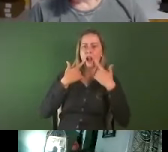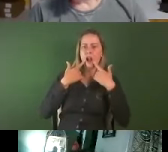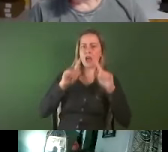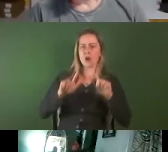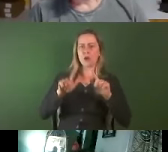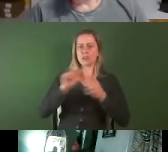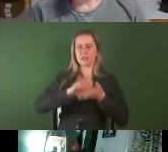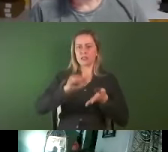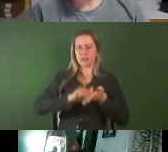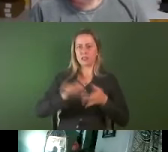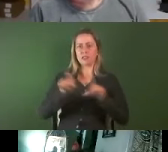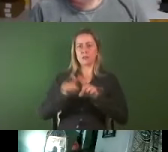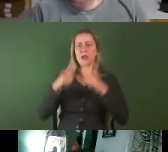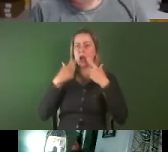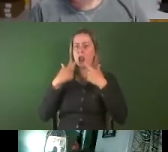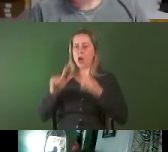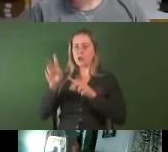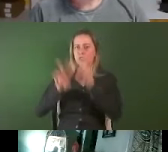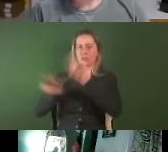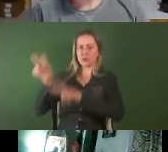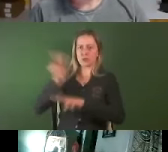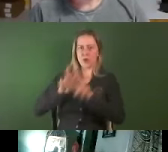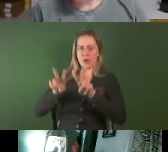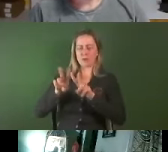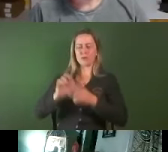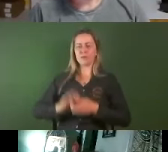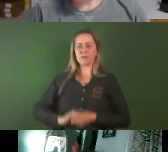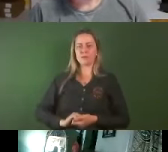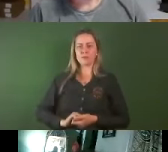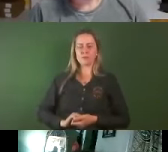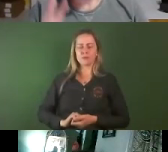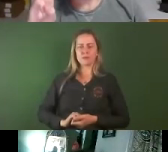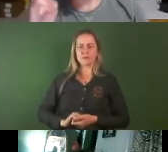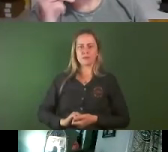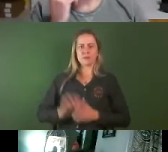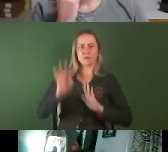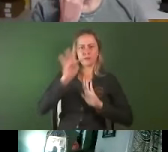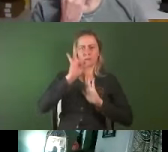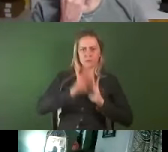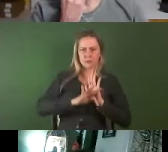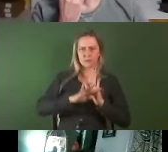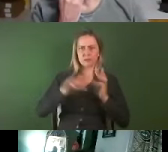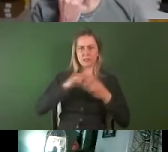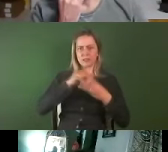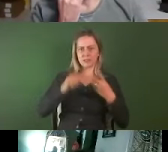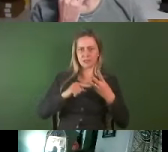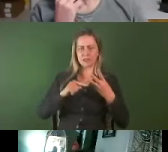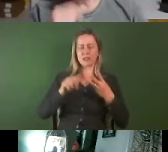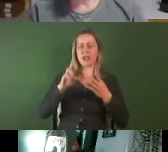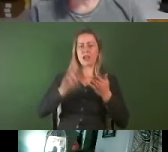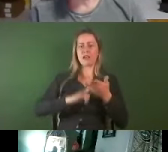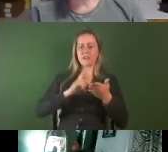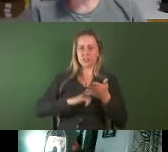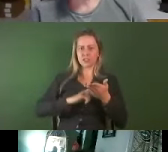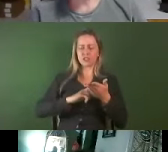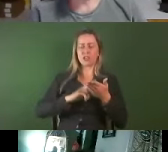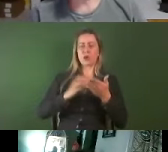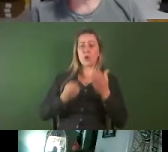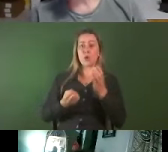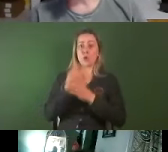linguagem visual, né? Então, os textos dos 3 exemplares que a revista publicou, né, ela começa